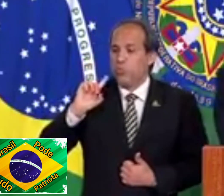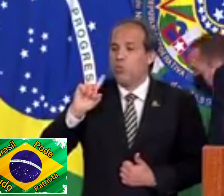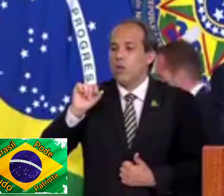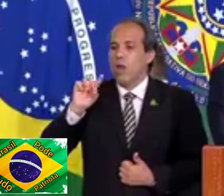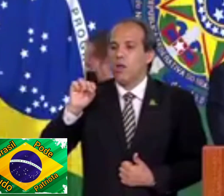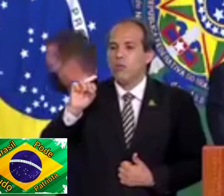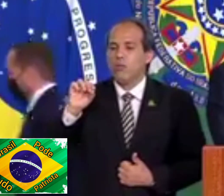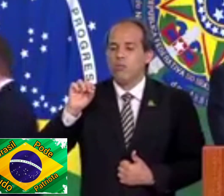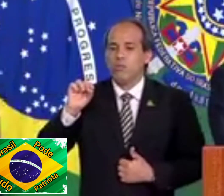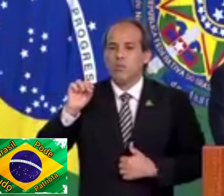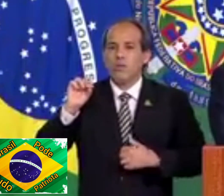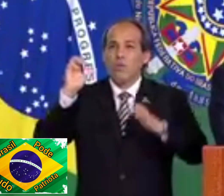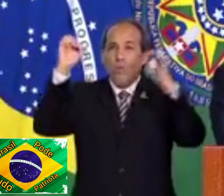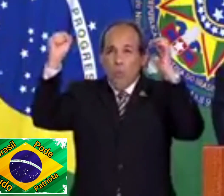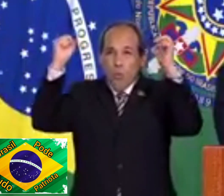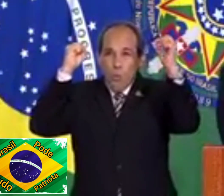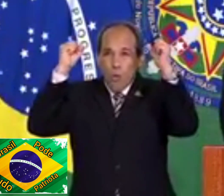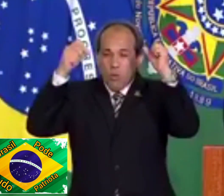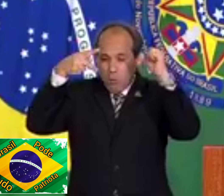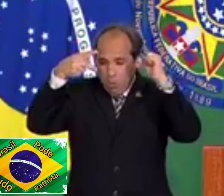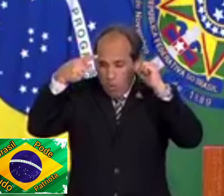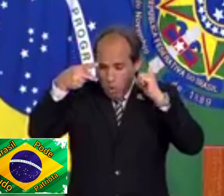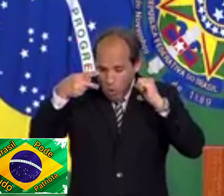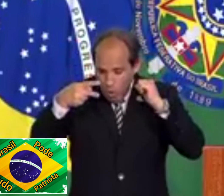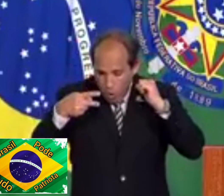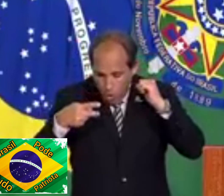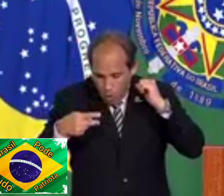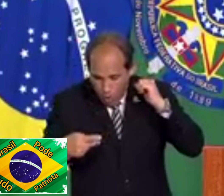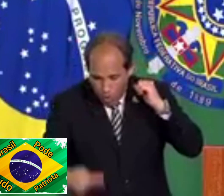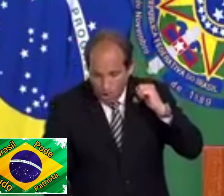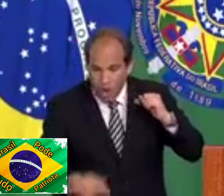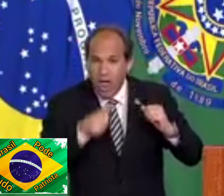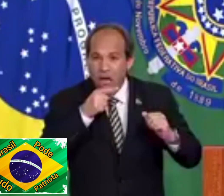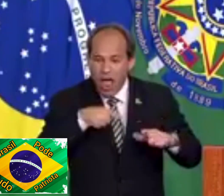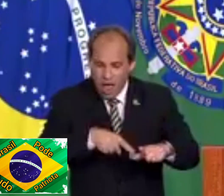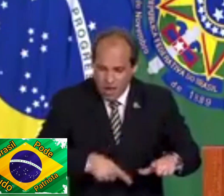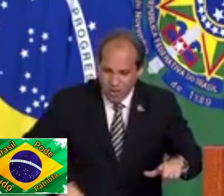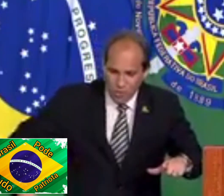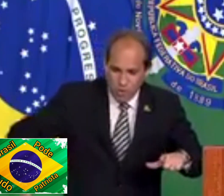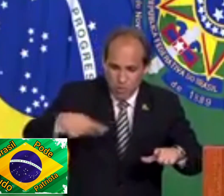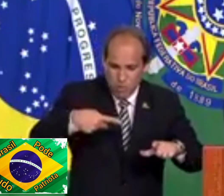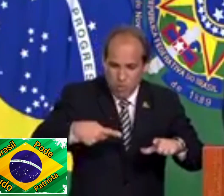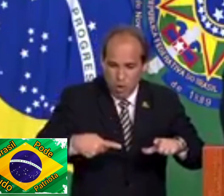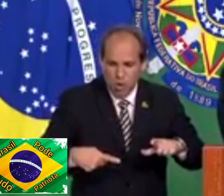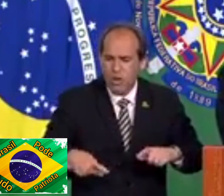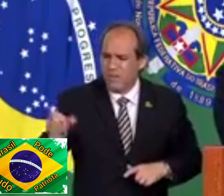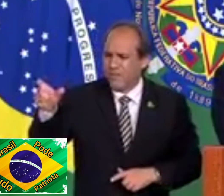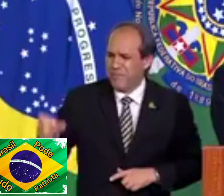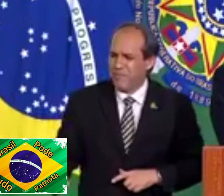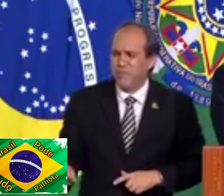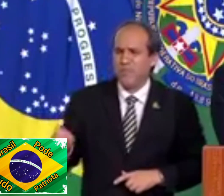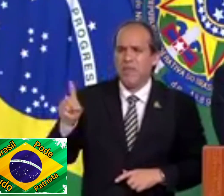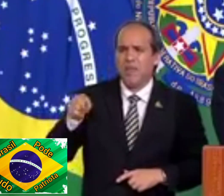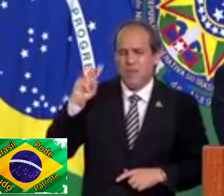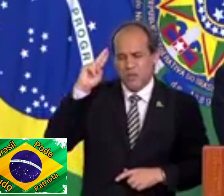de umas cordas, falsa baiana, dentro de uma lagoa. O soldado era o soldado